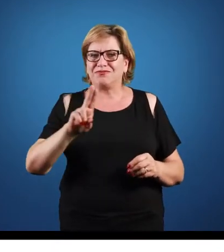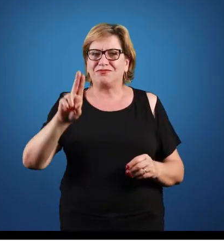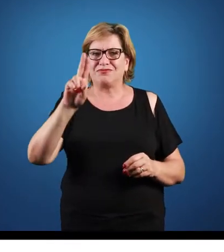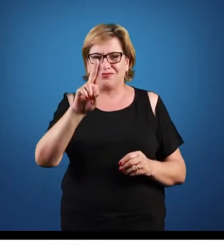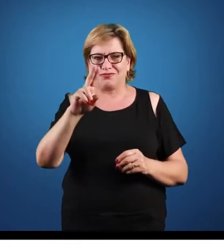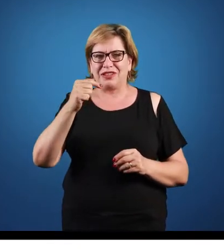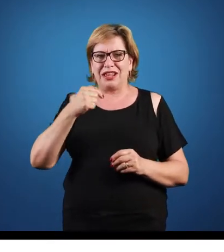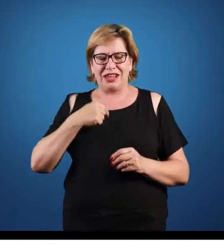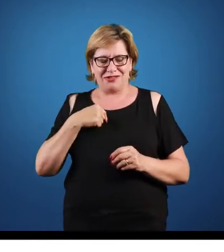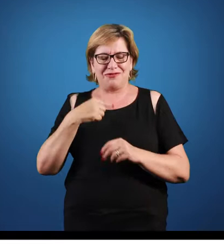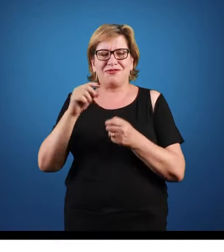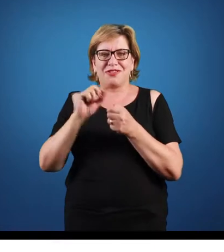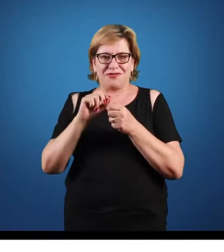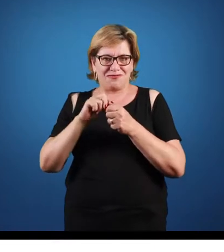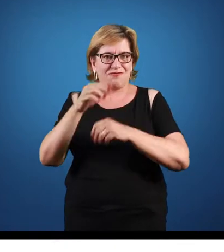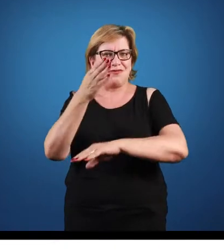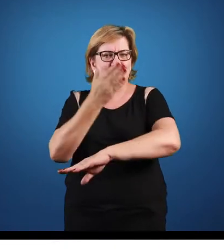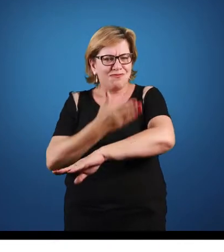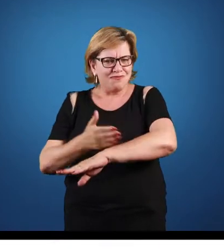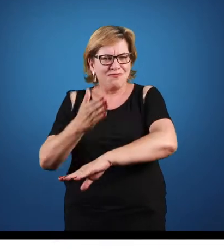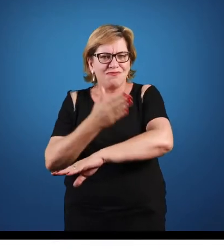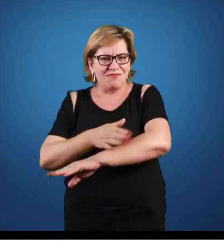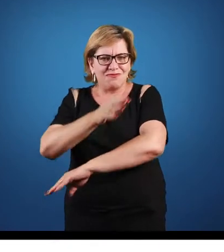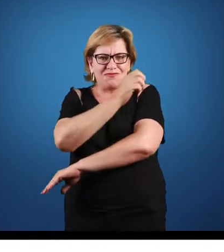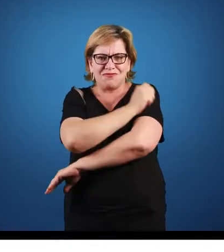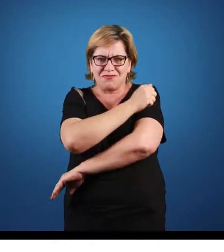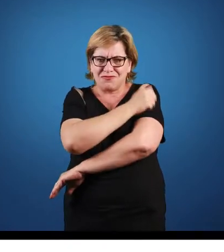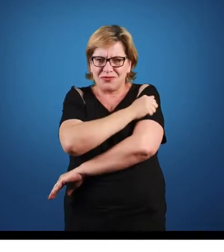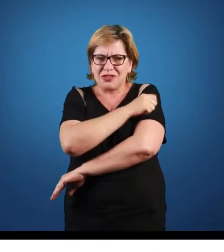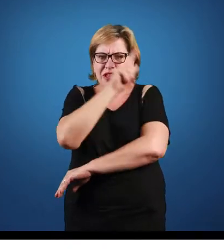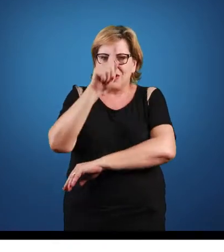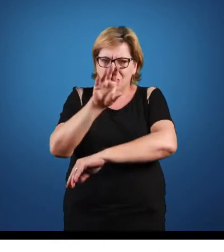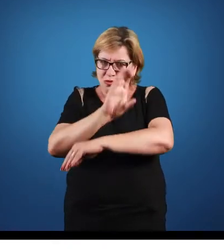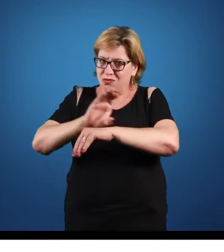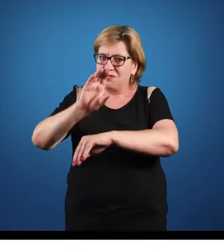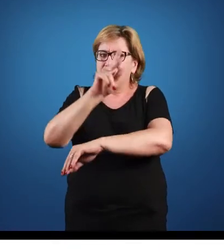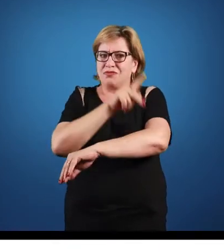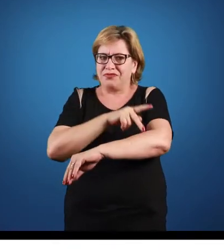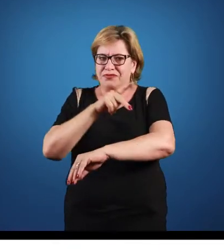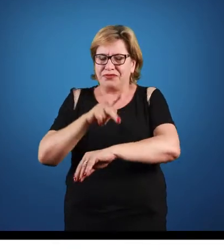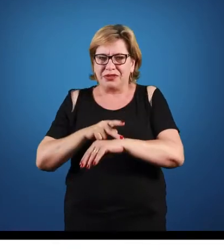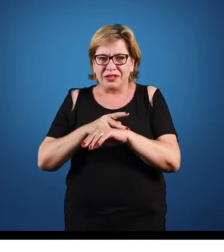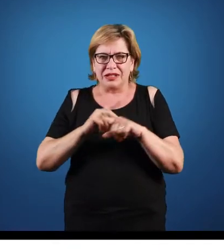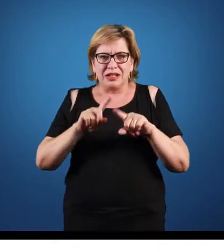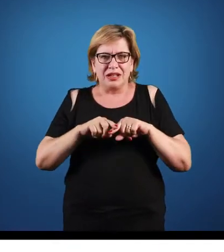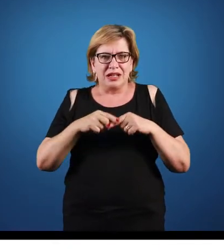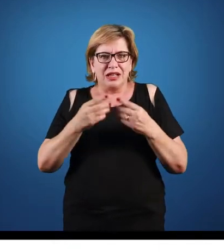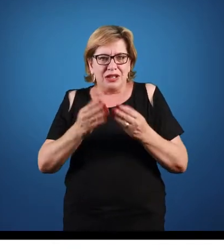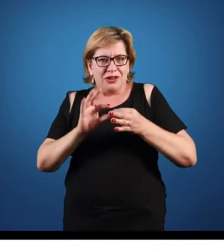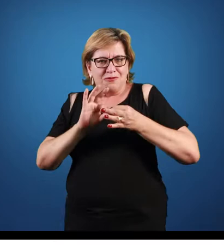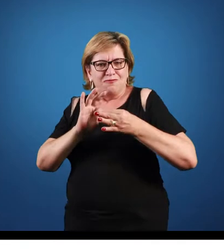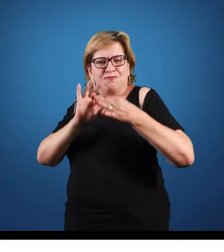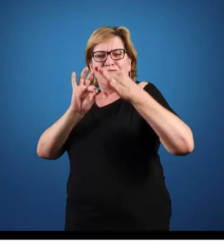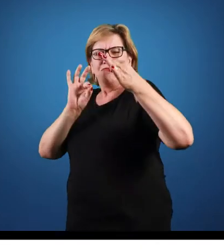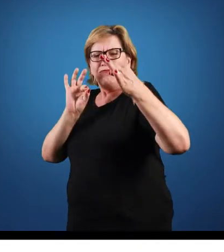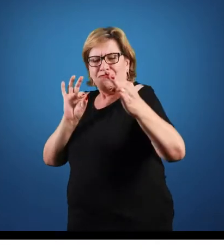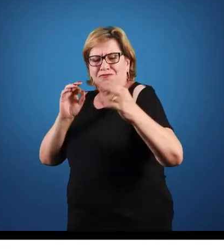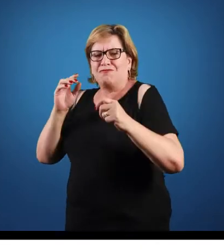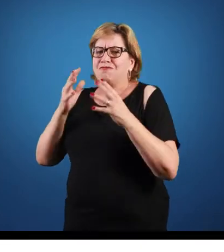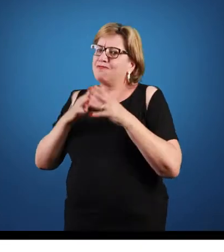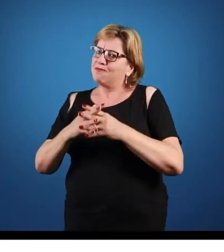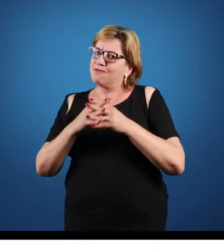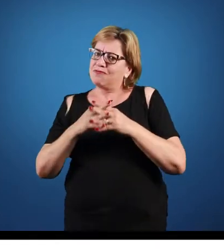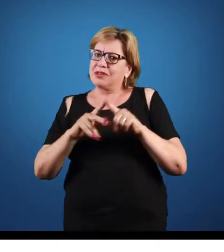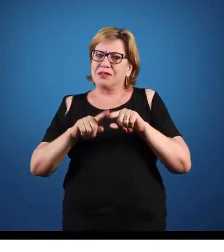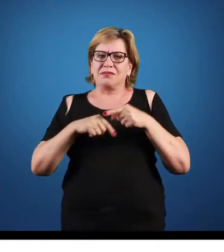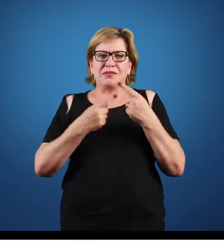eu tenho feito aulas práticas com os alunos nas disciplinas grande pedagogia mas no caso que como nós não estamos a distância fica um pouco mais complicado